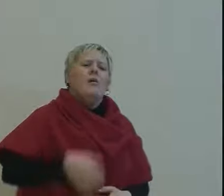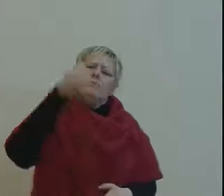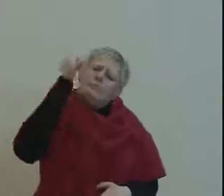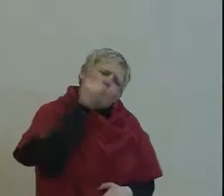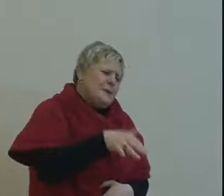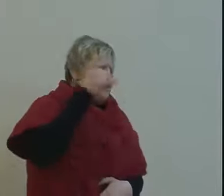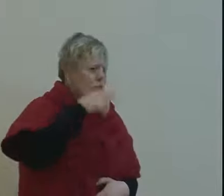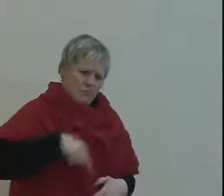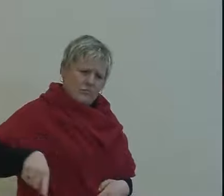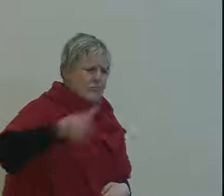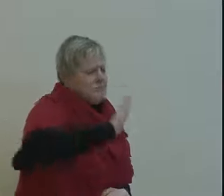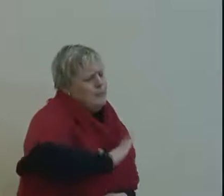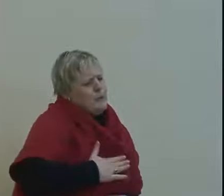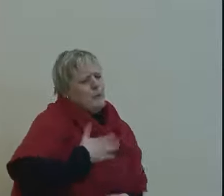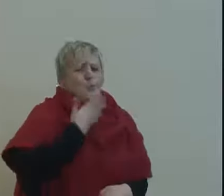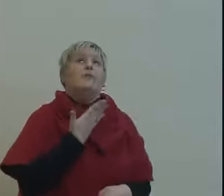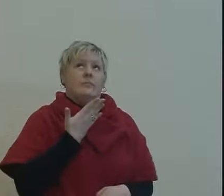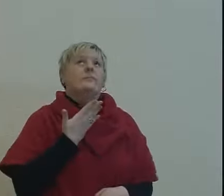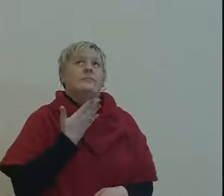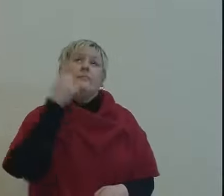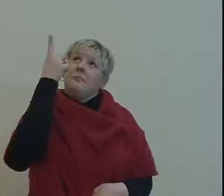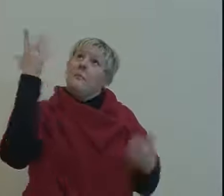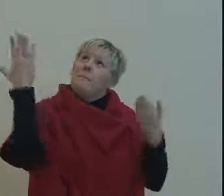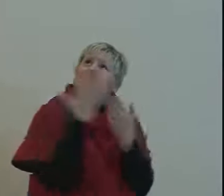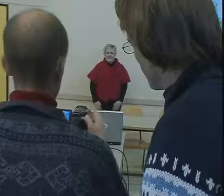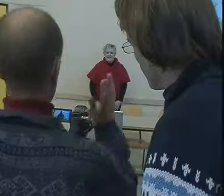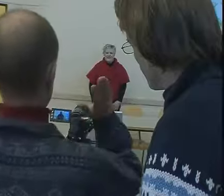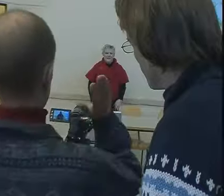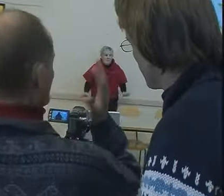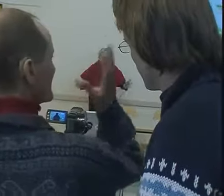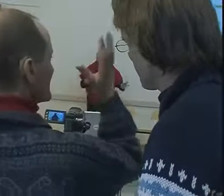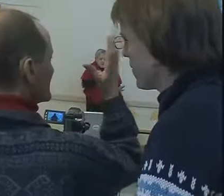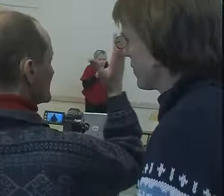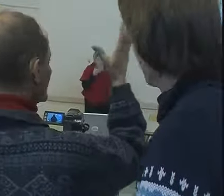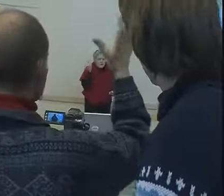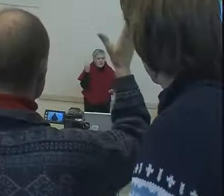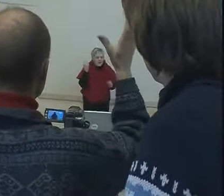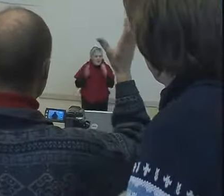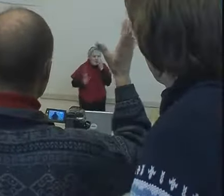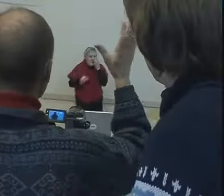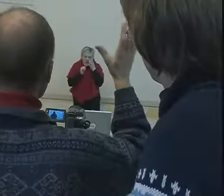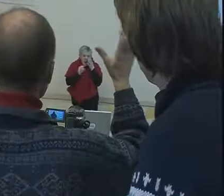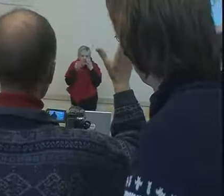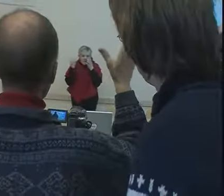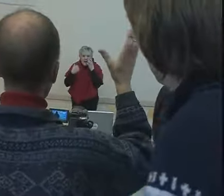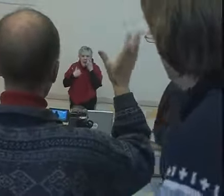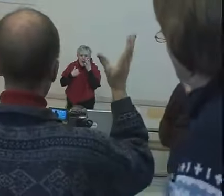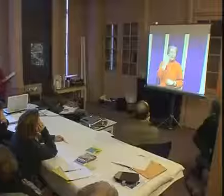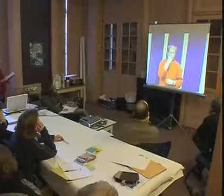Le défi était de tenir ensemble un niveau de langue des signes compréhensible par tous et une fidélité exigeante au texte